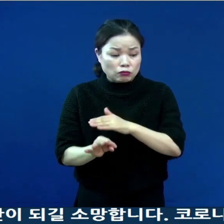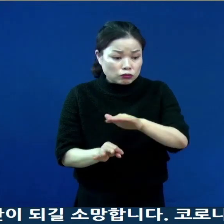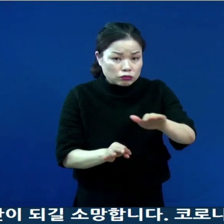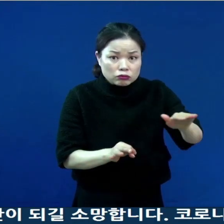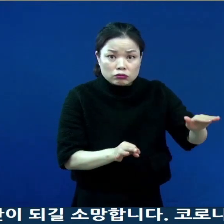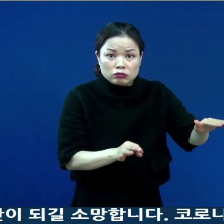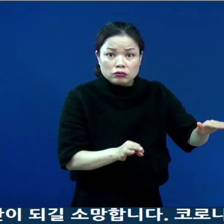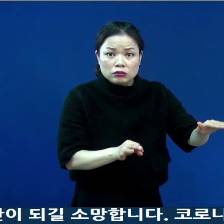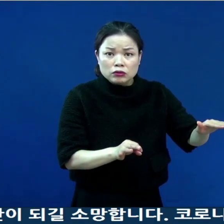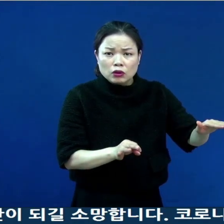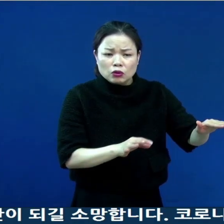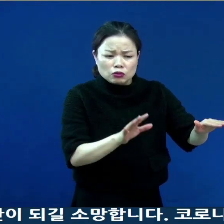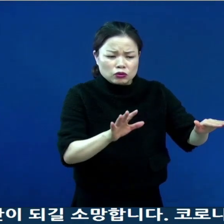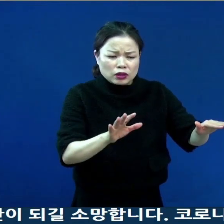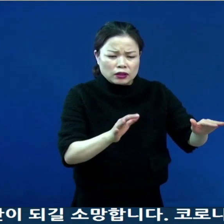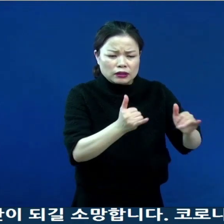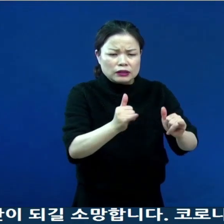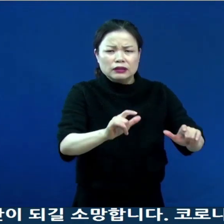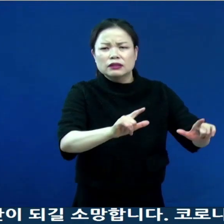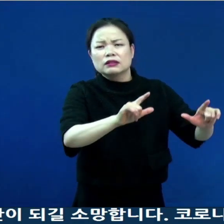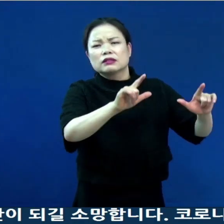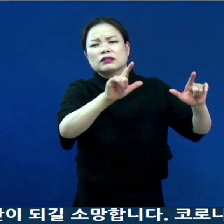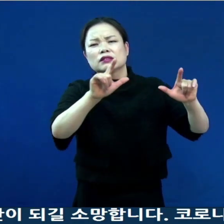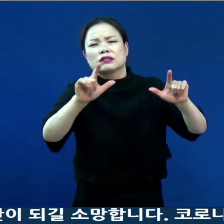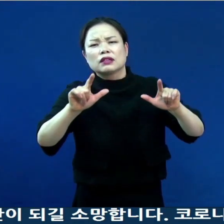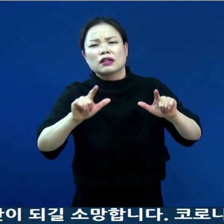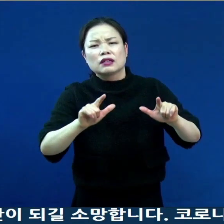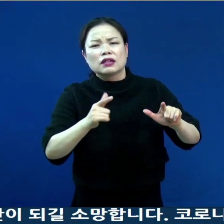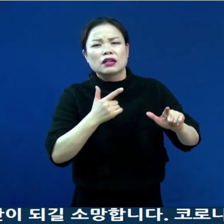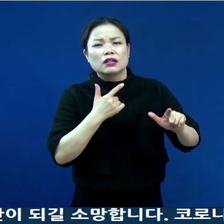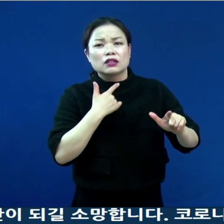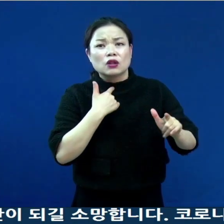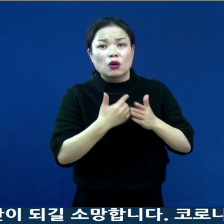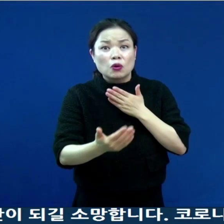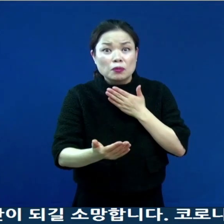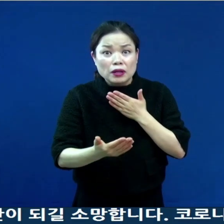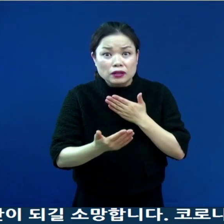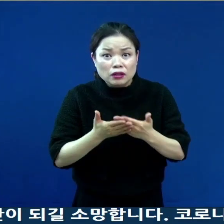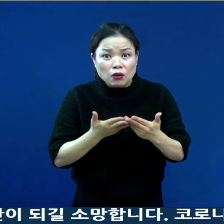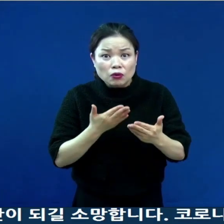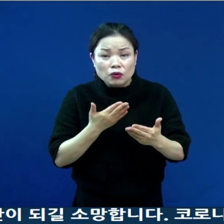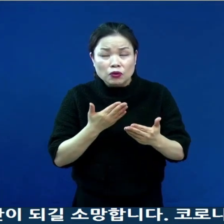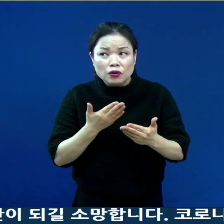우리가 우리의 생애 중에 경험했던 하나님의 그런